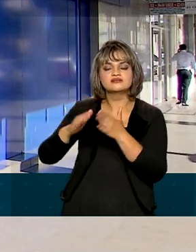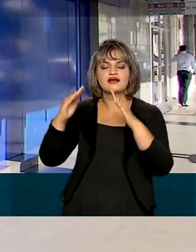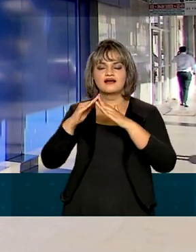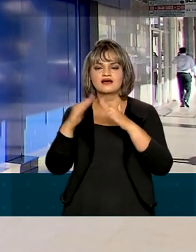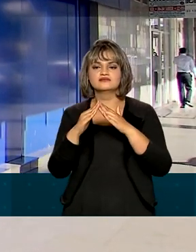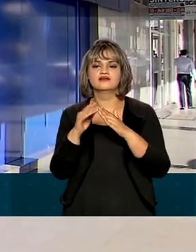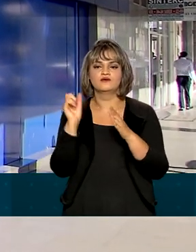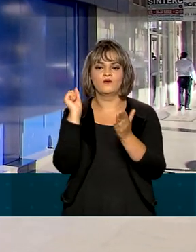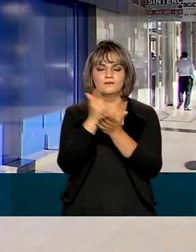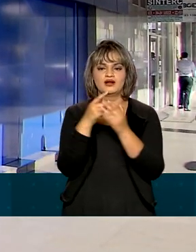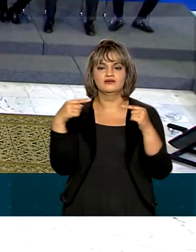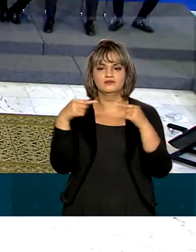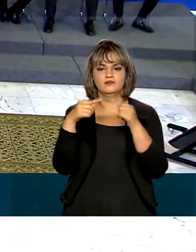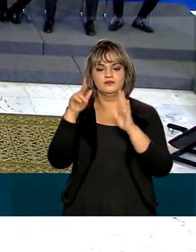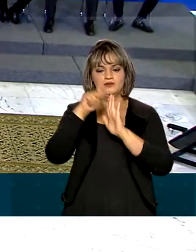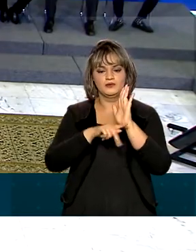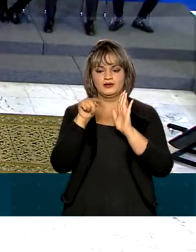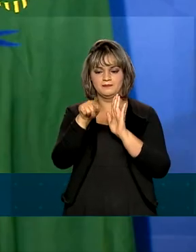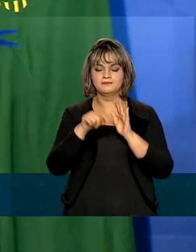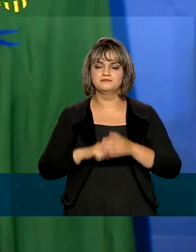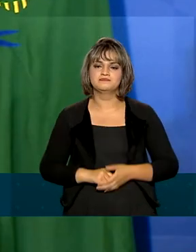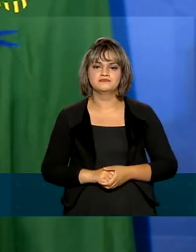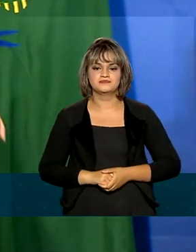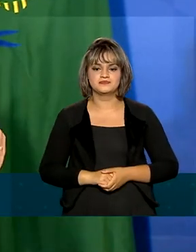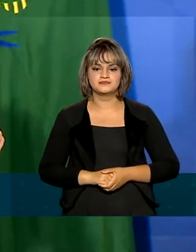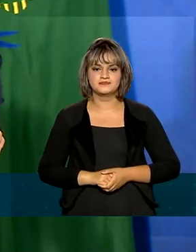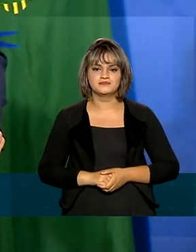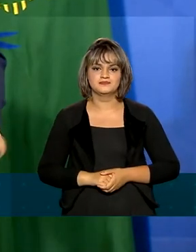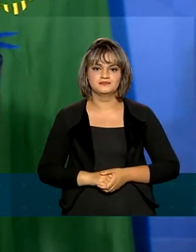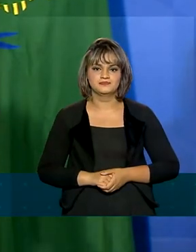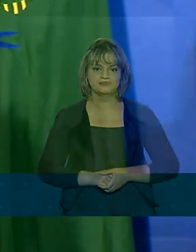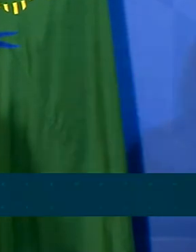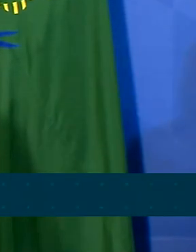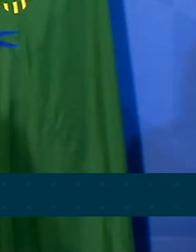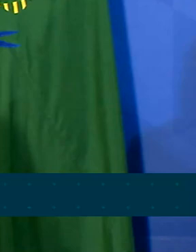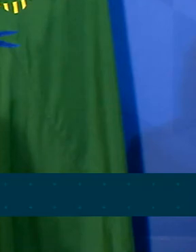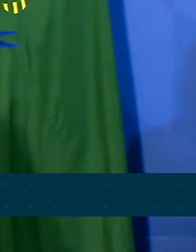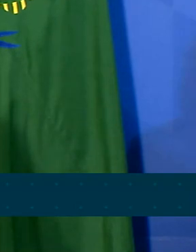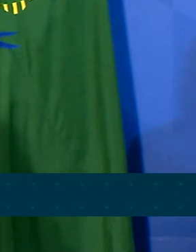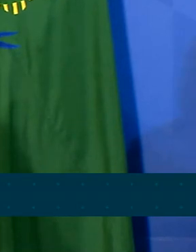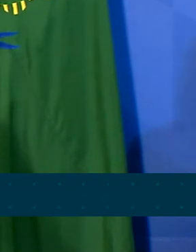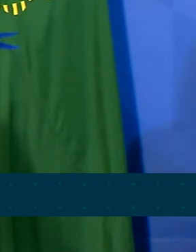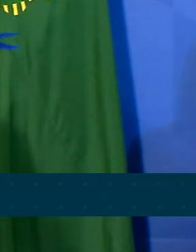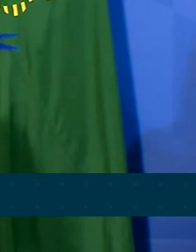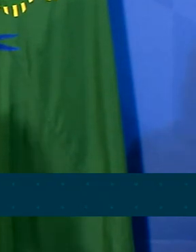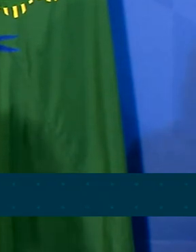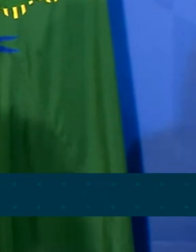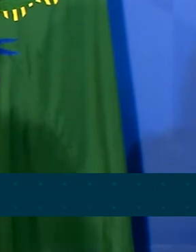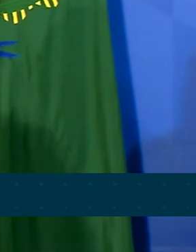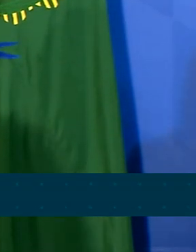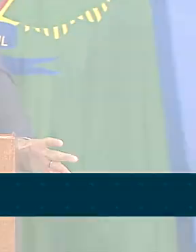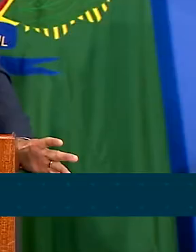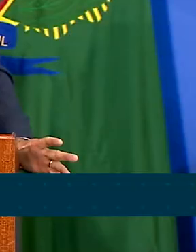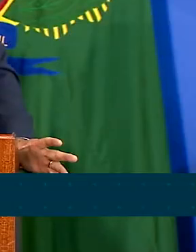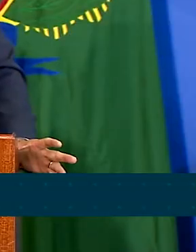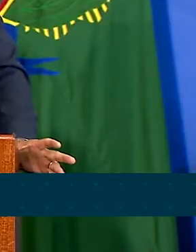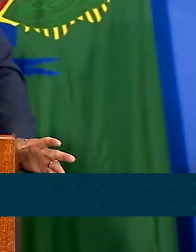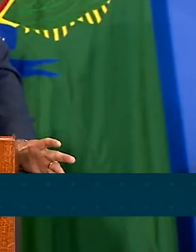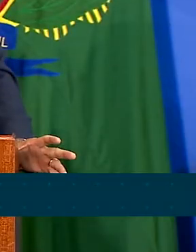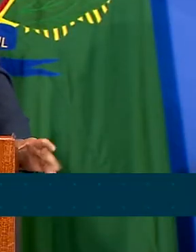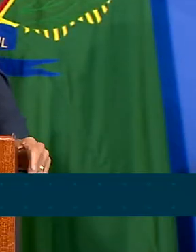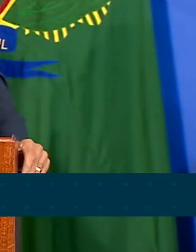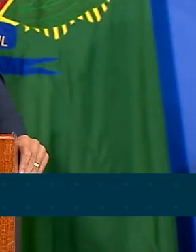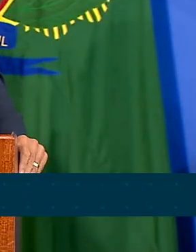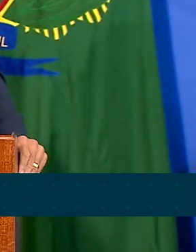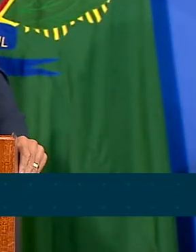comprados pelo Habit Seguro. Casa própria, mais que um sonho, é necessidade para todos nós. É algo